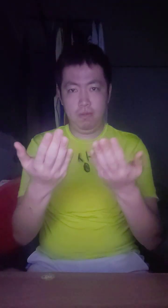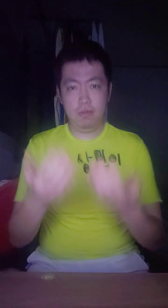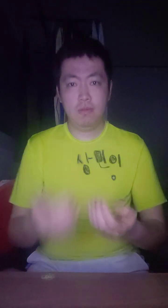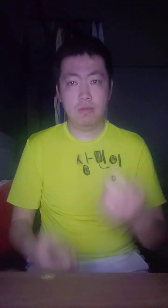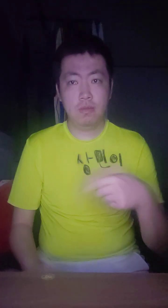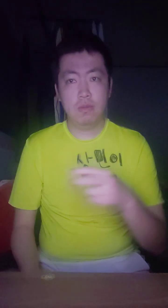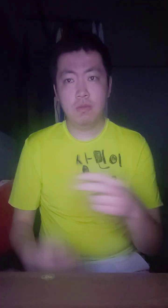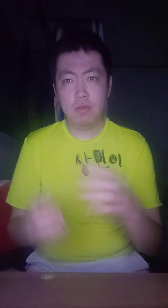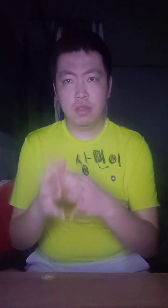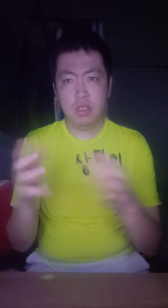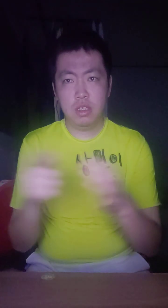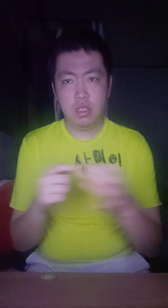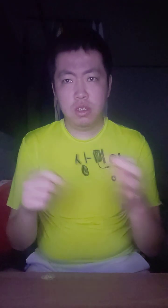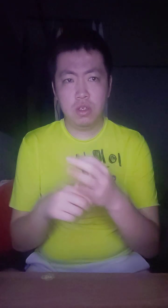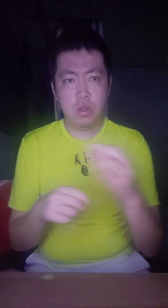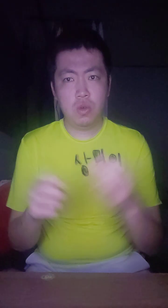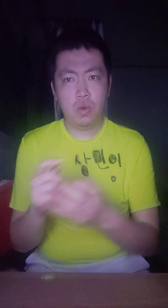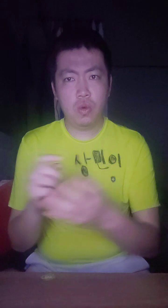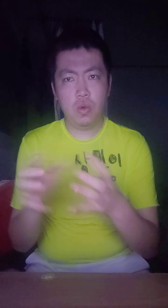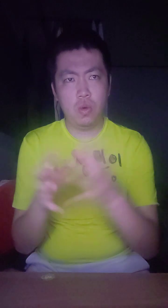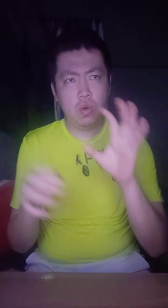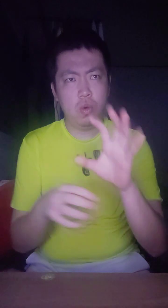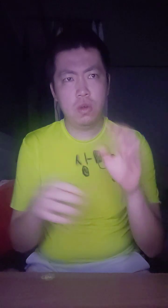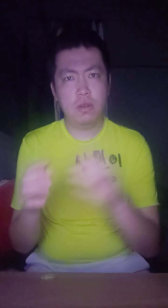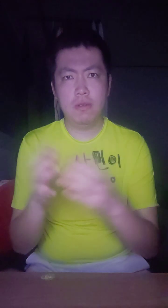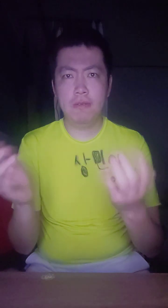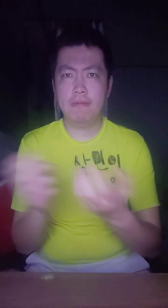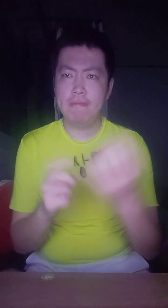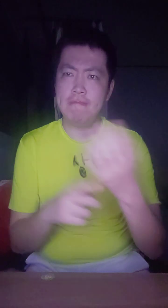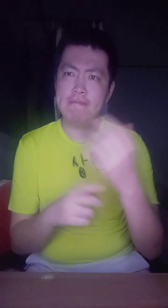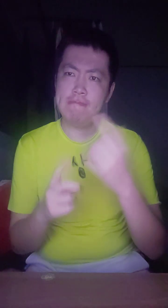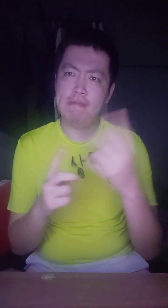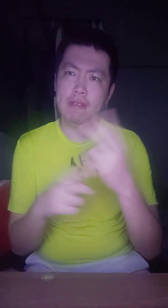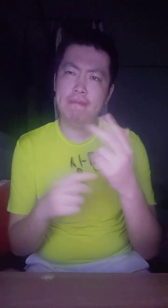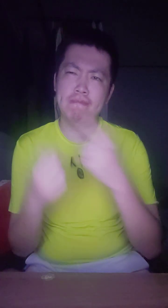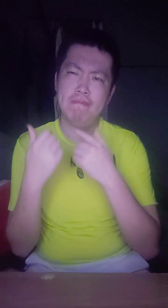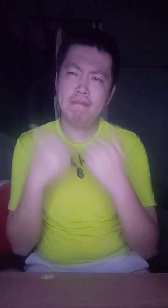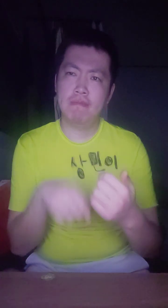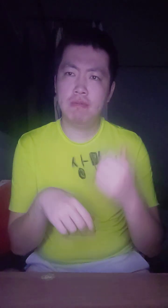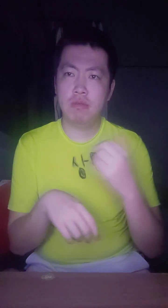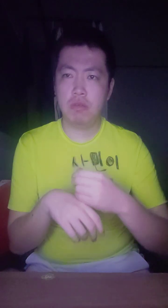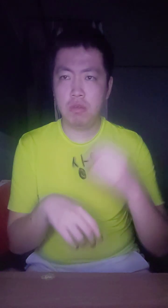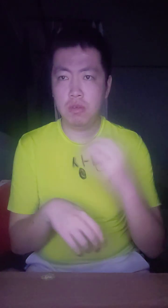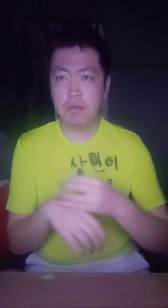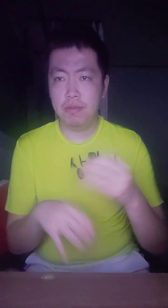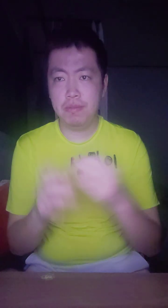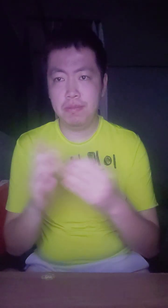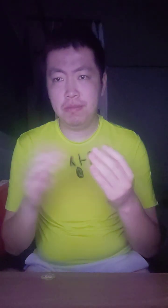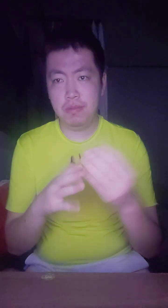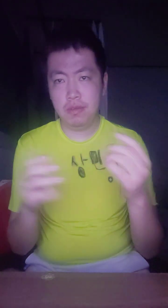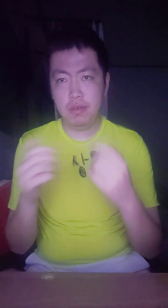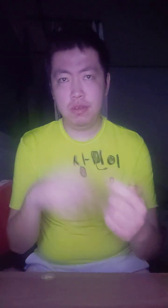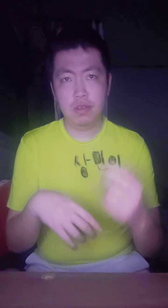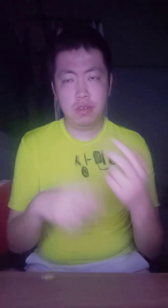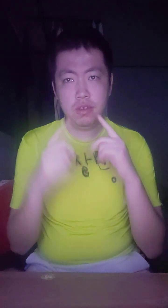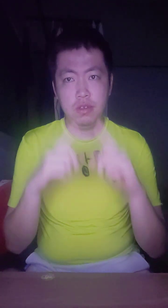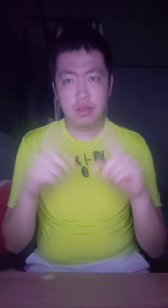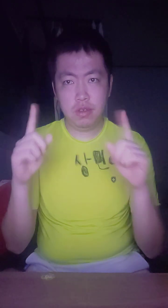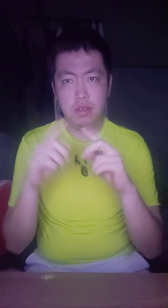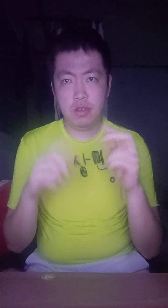오늘 부산에 있는 한 조선소 화장실에서 노동자 한 명이 질식해 숨지고 한 명은 의식을 잃었다가 깨어났습니다.